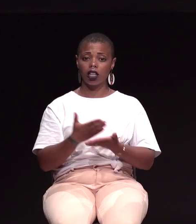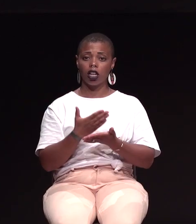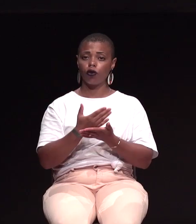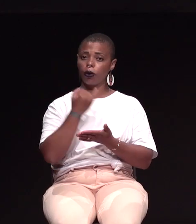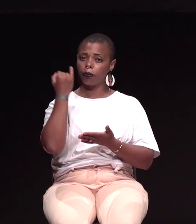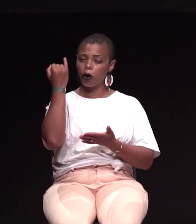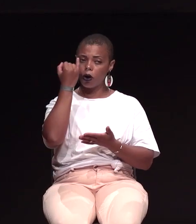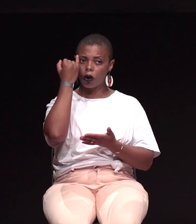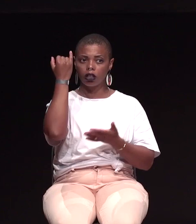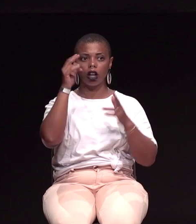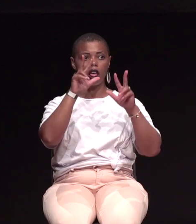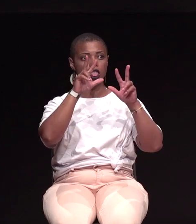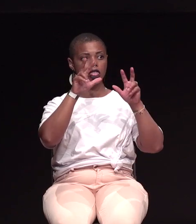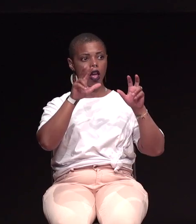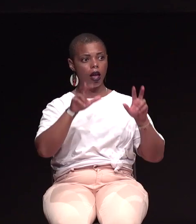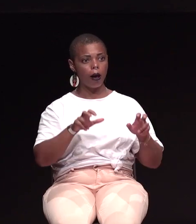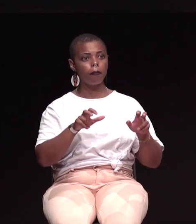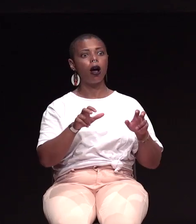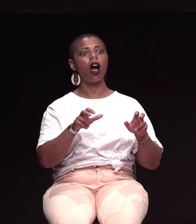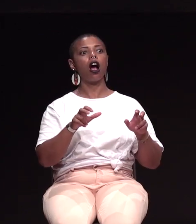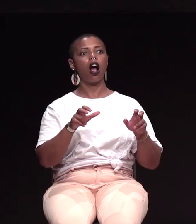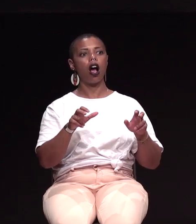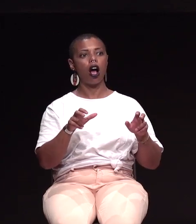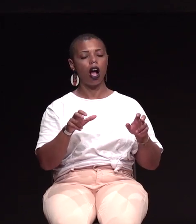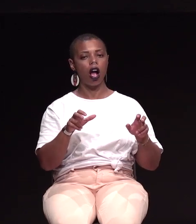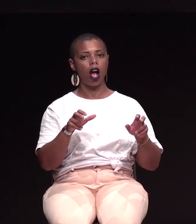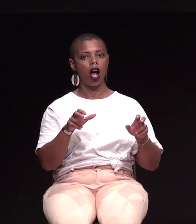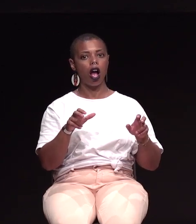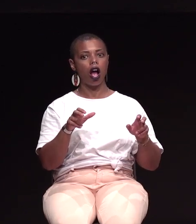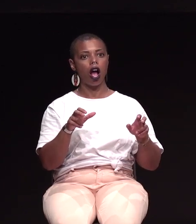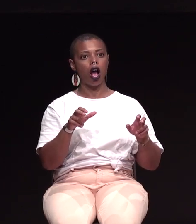muito, assim, de uma forma